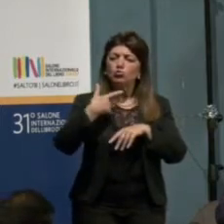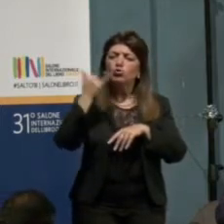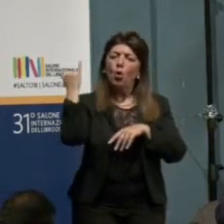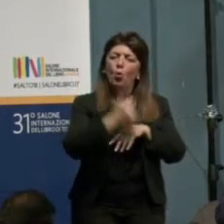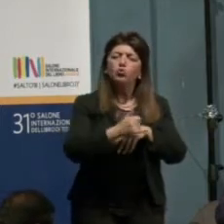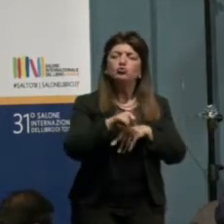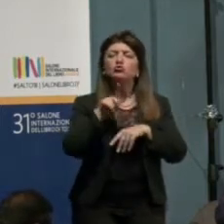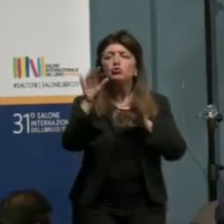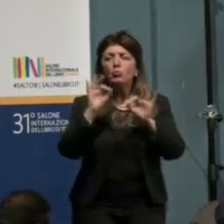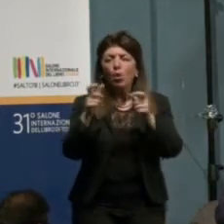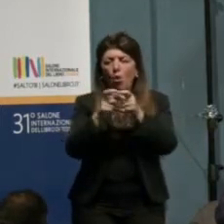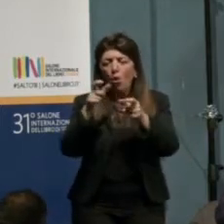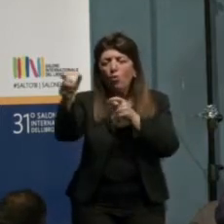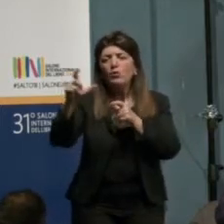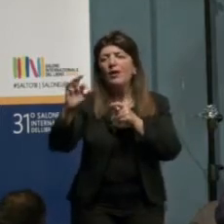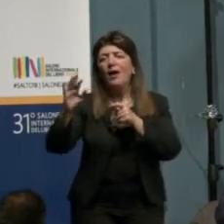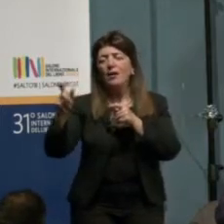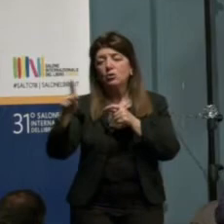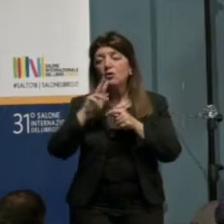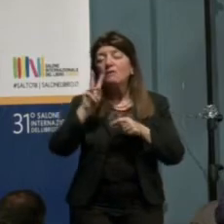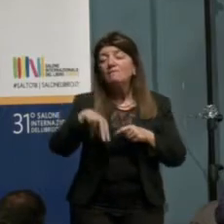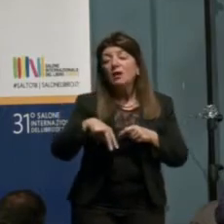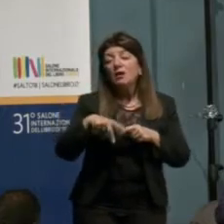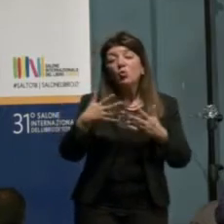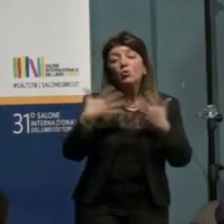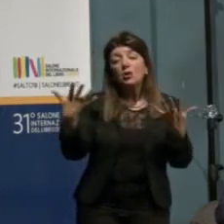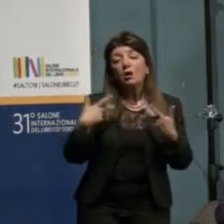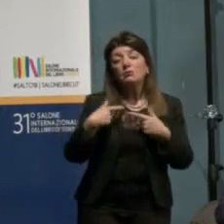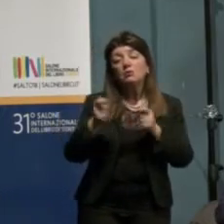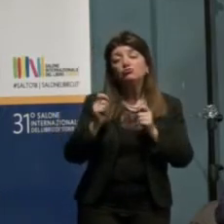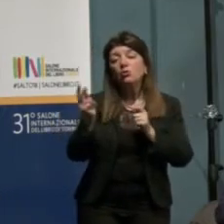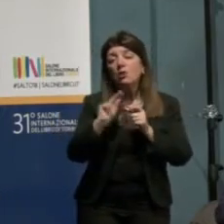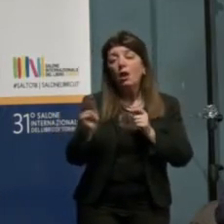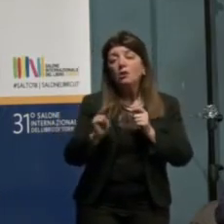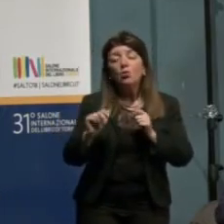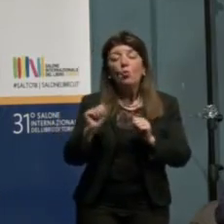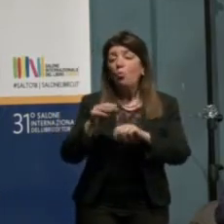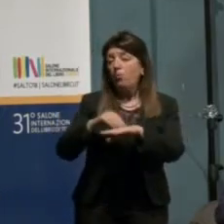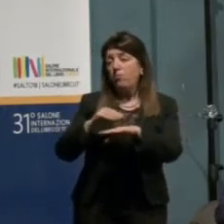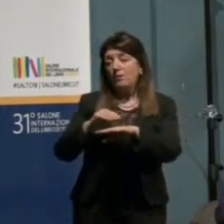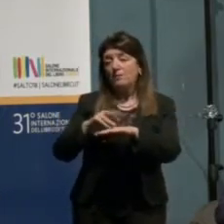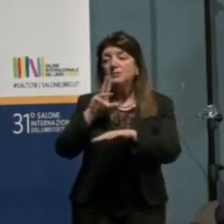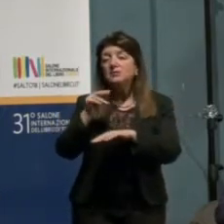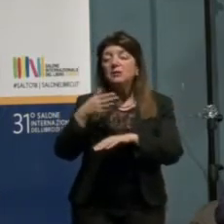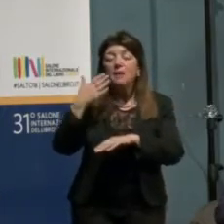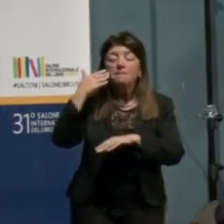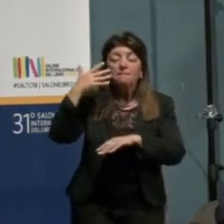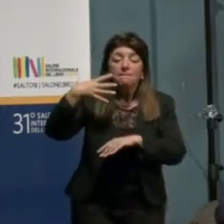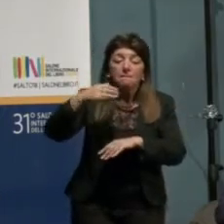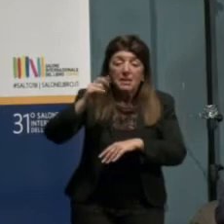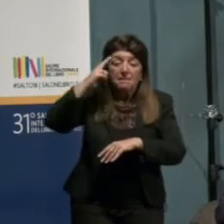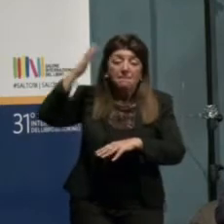giornalista investigativo oggi come oggi non può permettersi di dire mi pare che sia stato ucciso al cairo